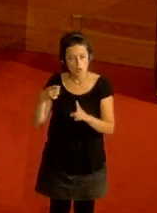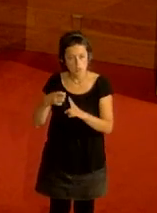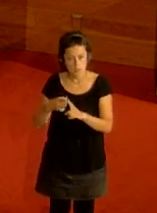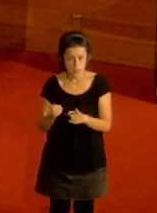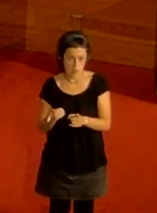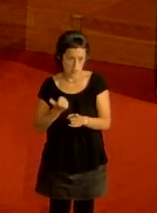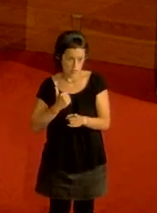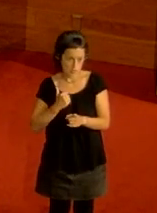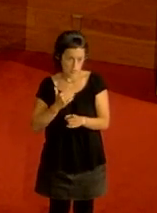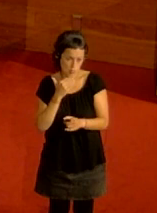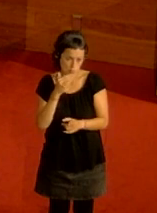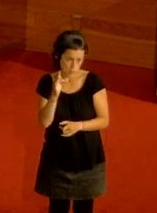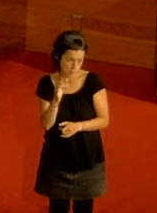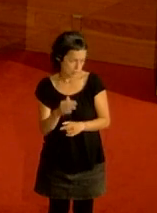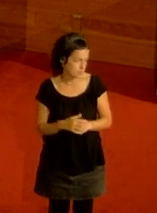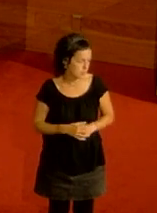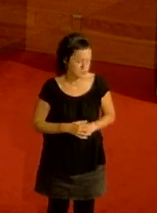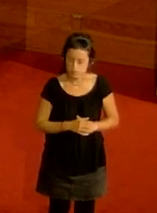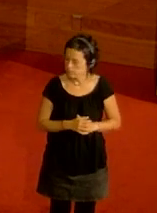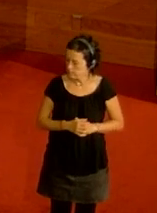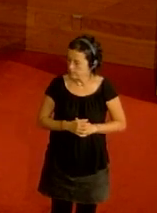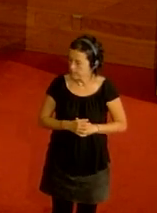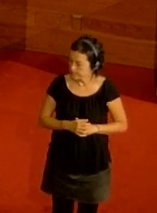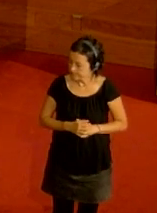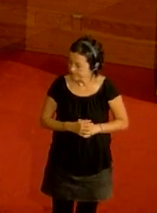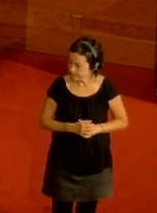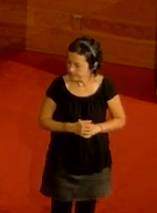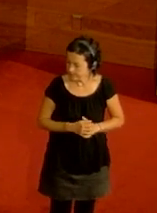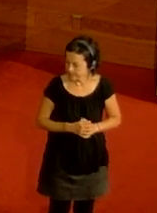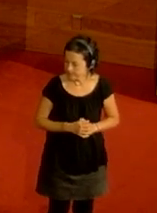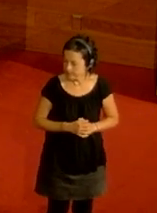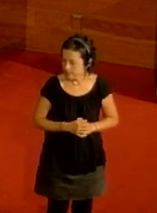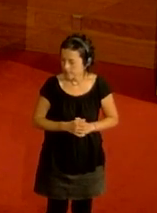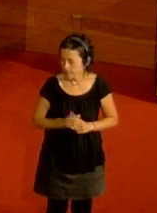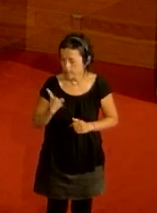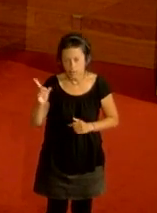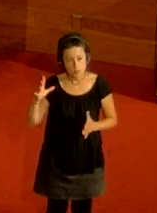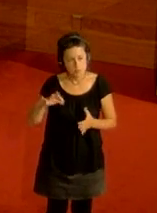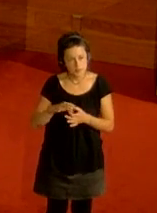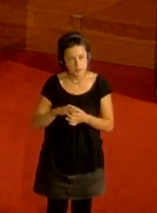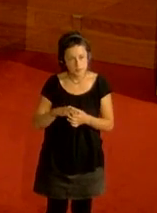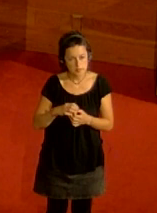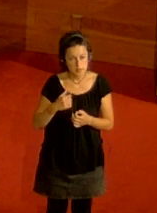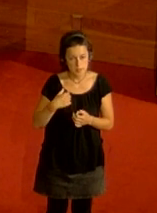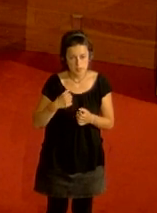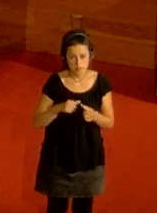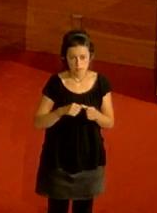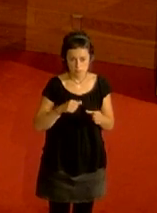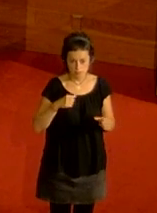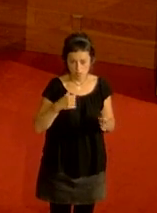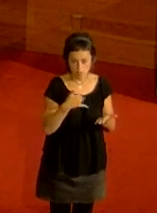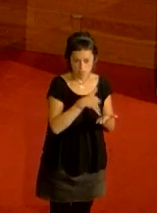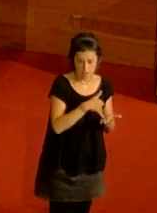no e en esta línea os quería comentar como las lecturas que yo he realizado tanto en frágiles como en el